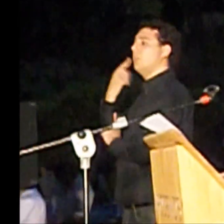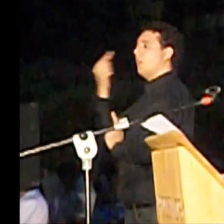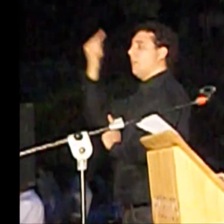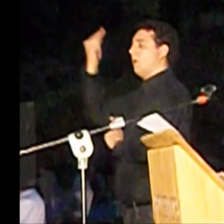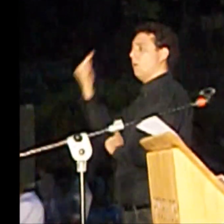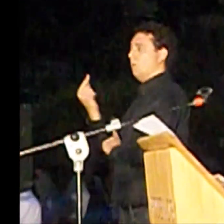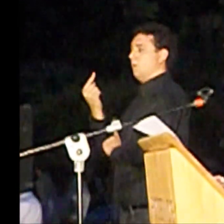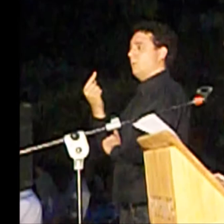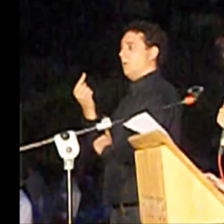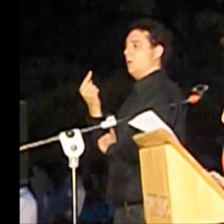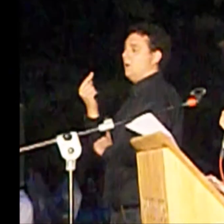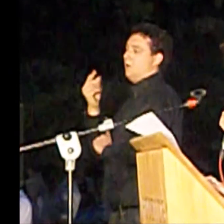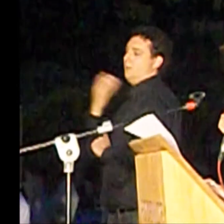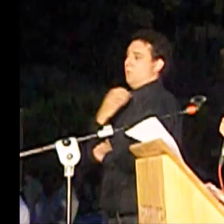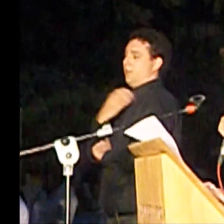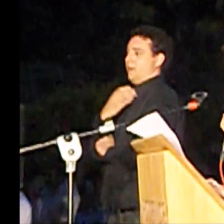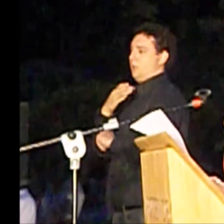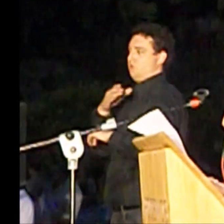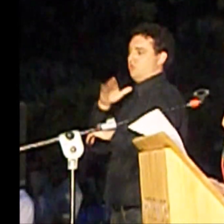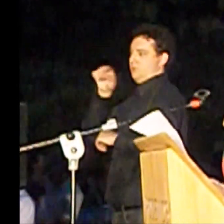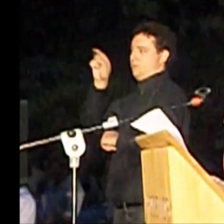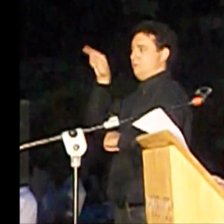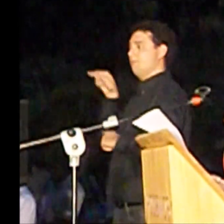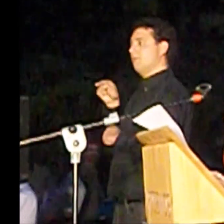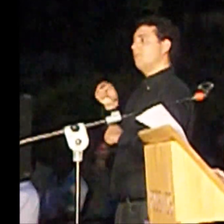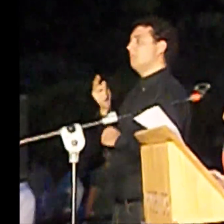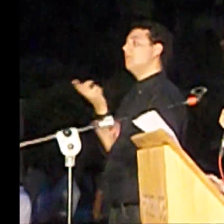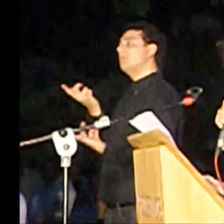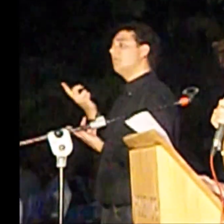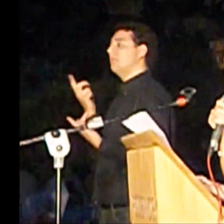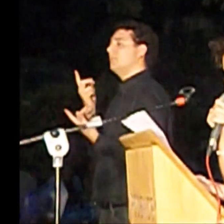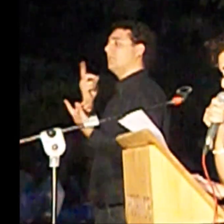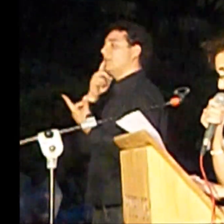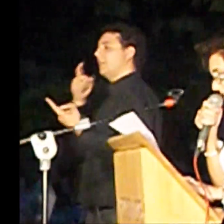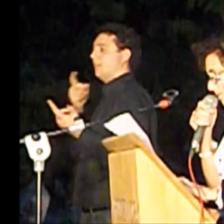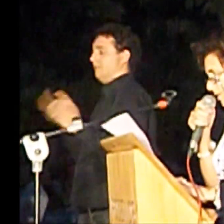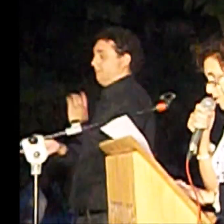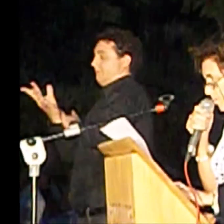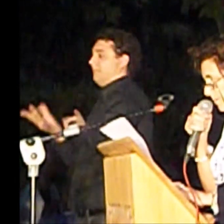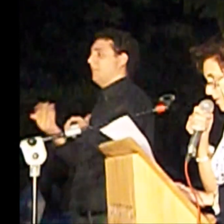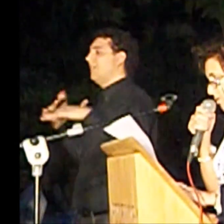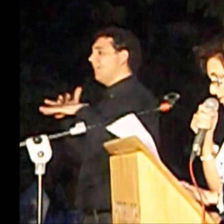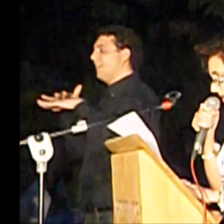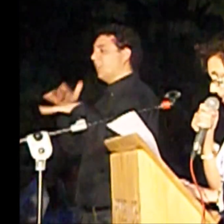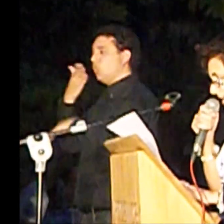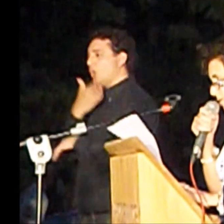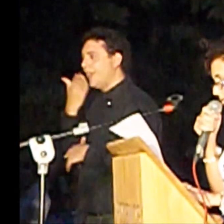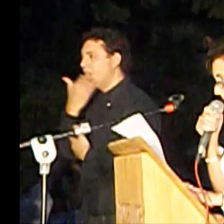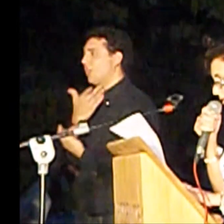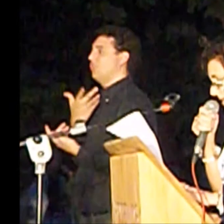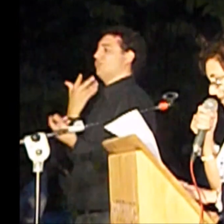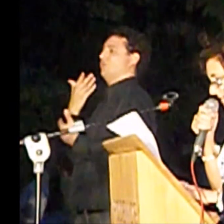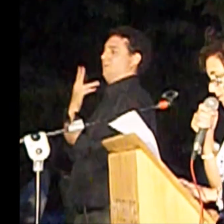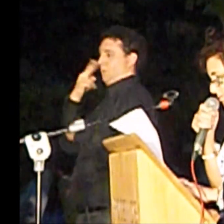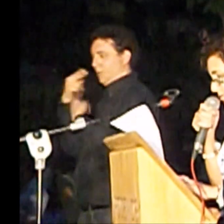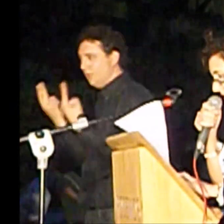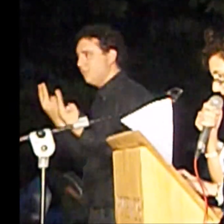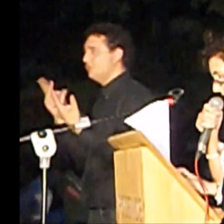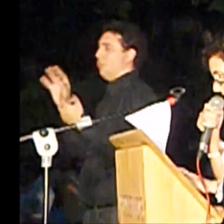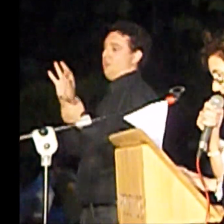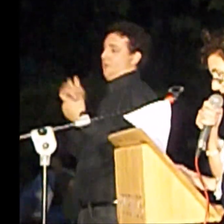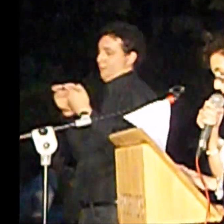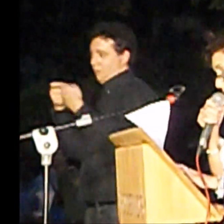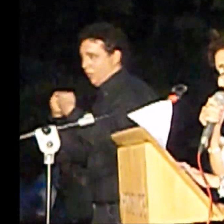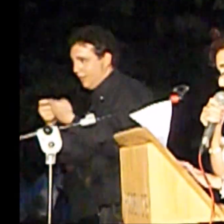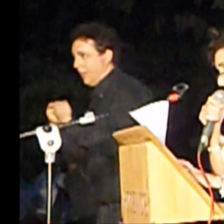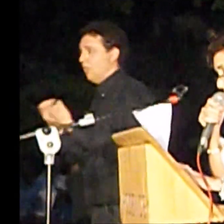de los municipios, ¿vale? Estableciendo la red de centros que hay, colegios públicos, concertados, número de alumnos,